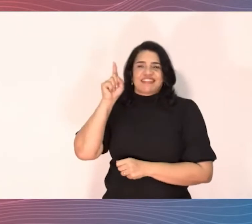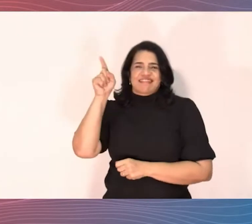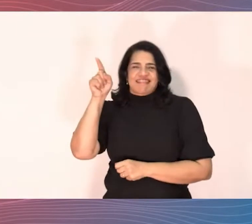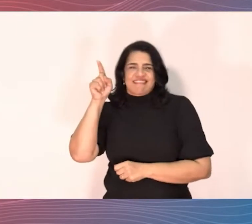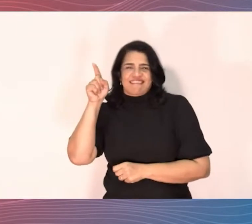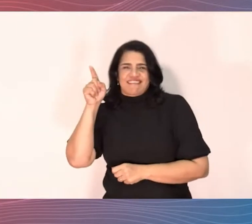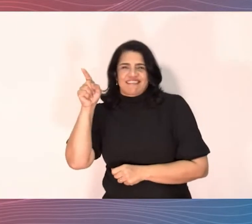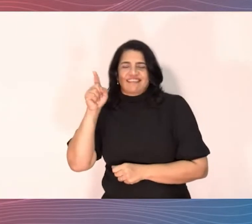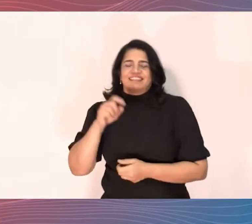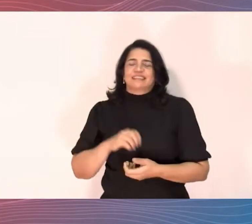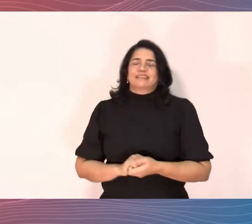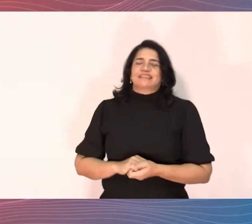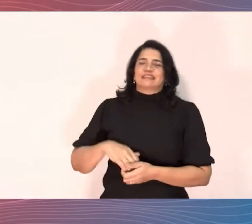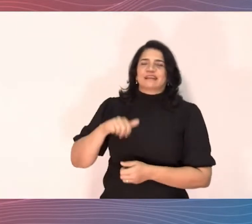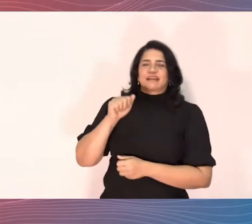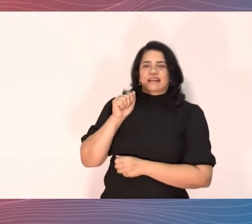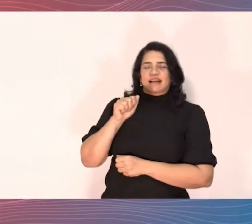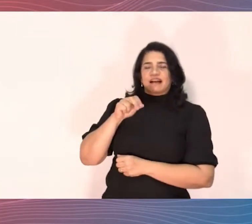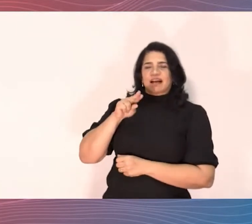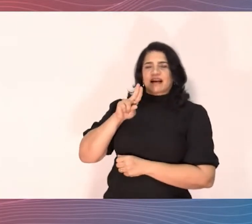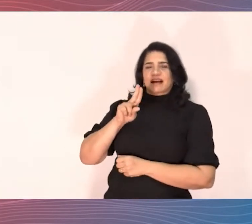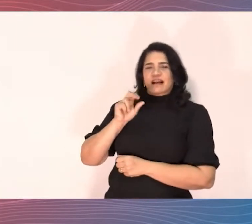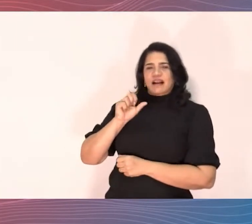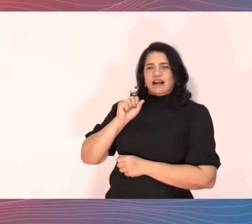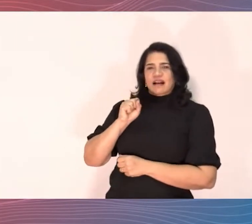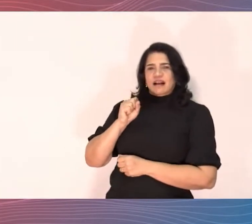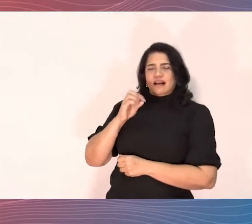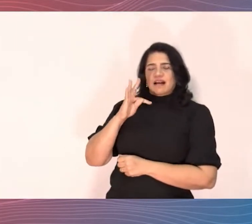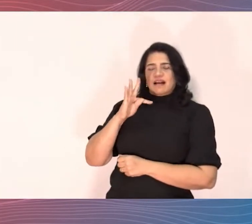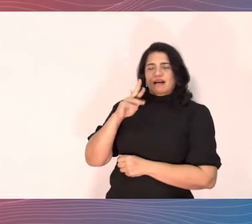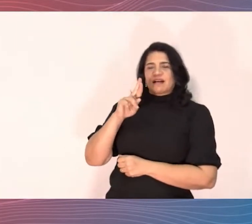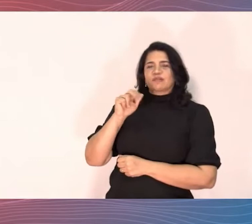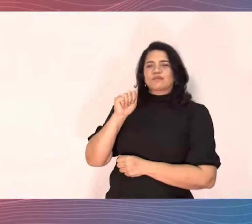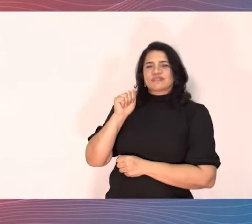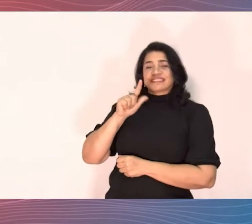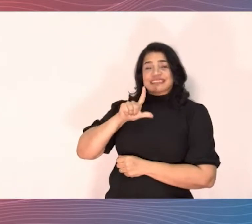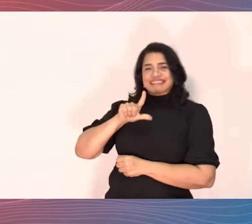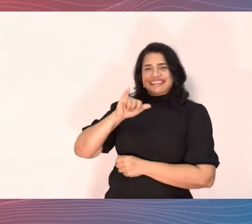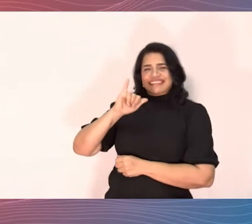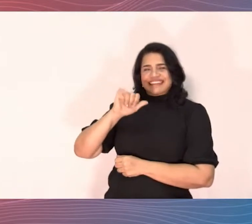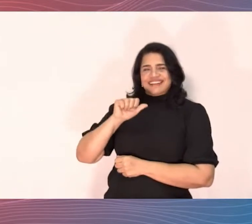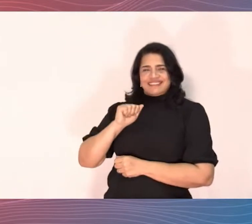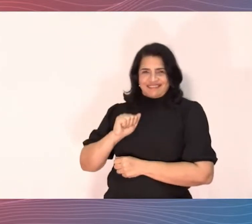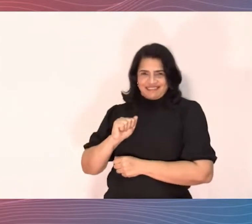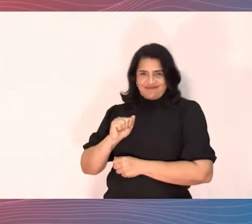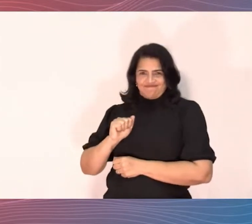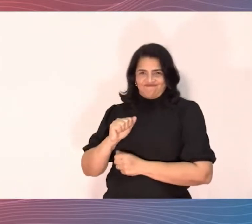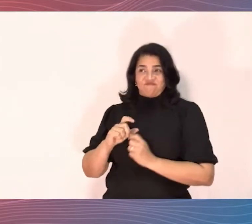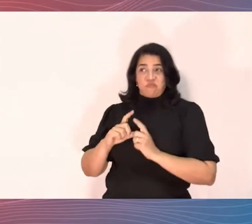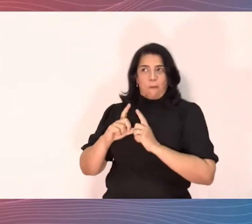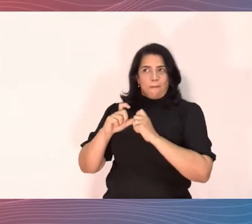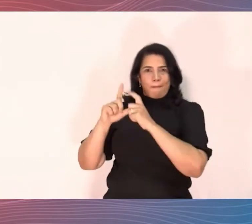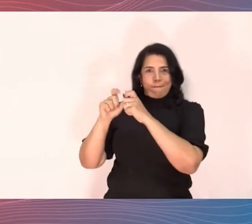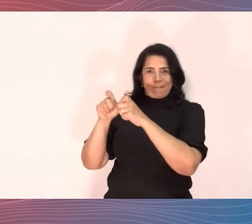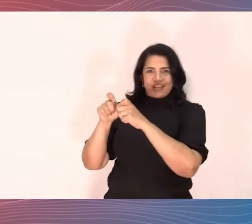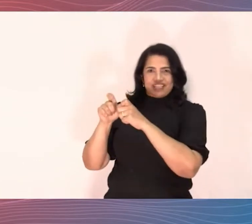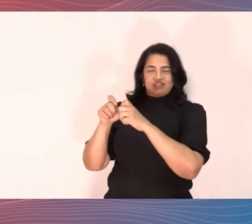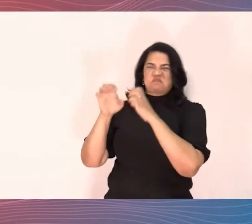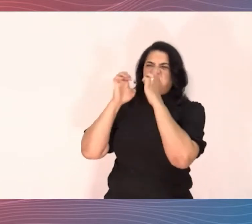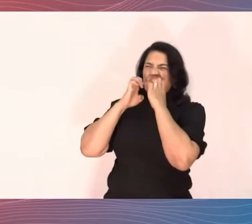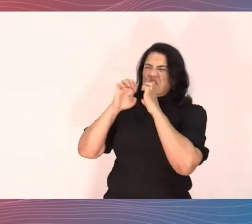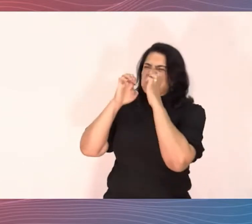Nós já fomos lá. Quando que vai ser? Novembro, dezembro? Nós vamos voltar lá? Novembro?